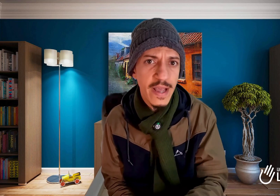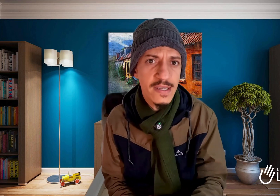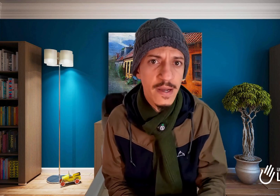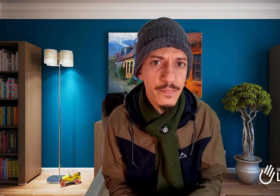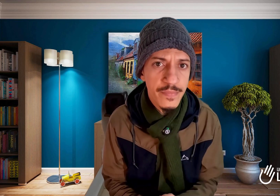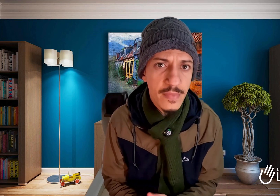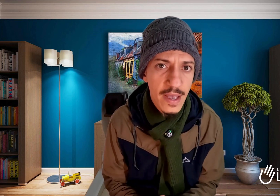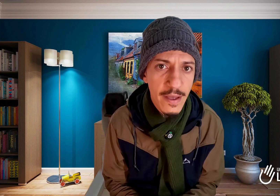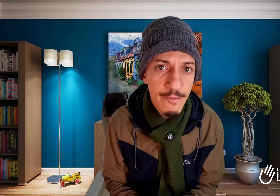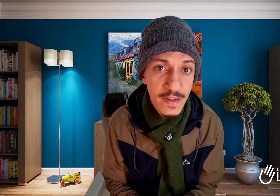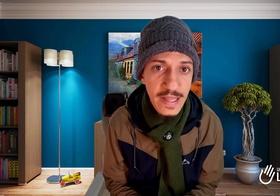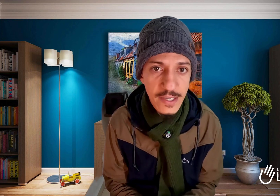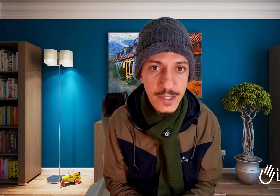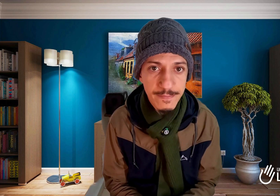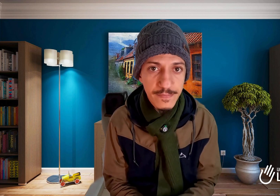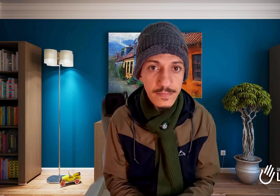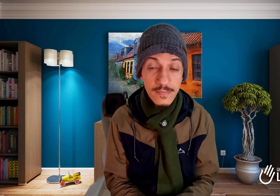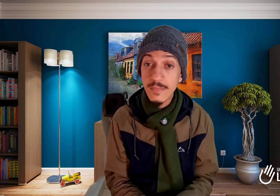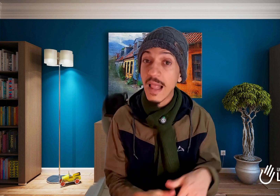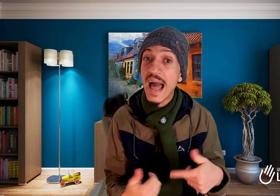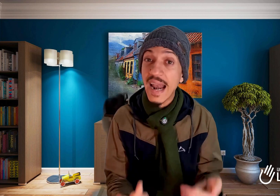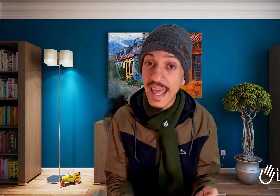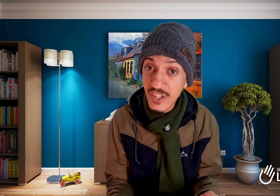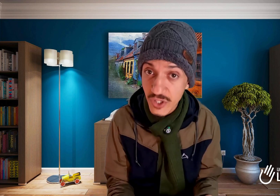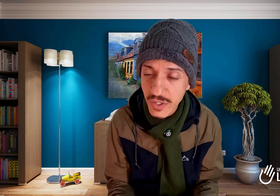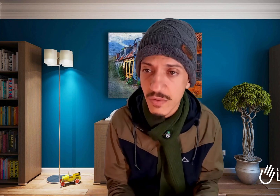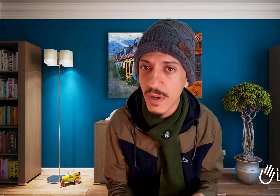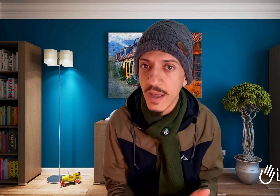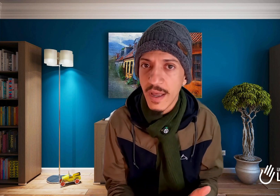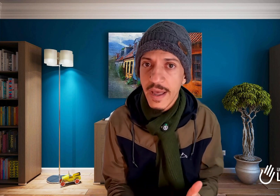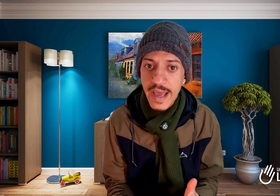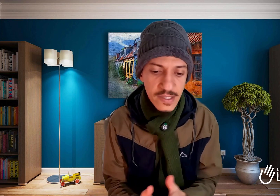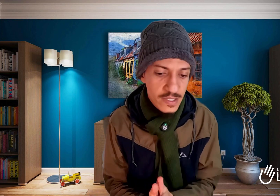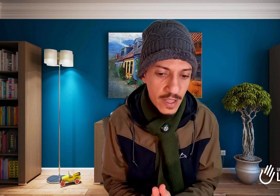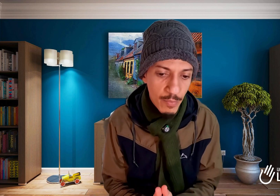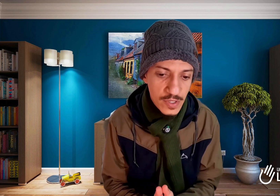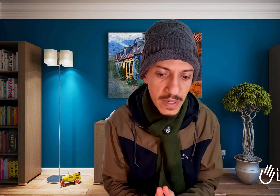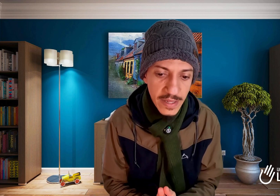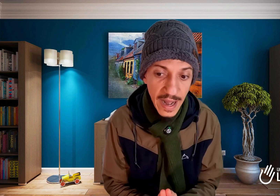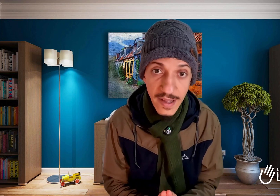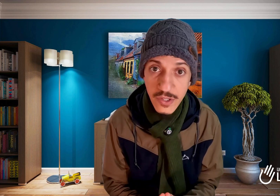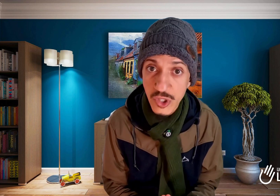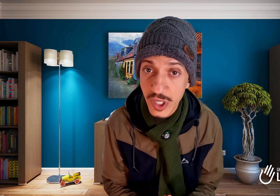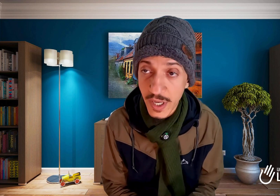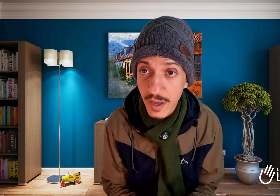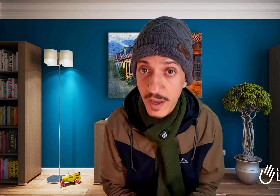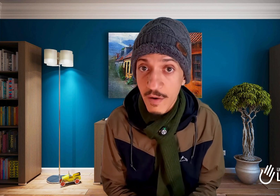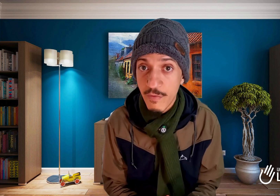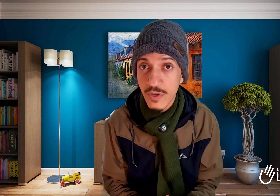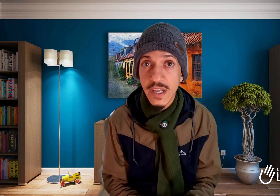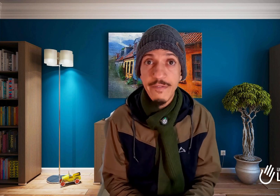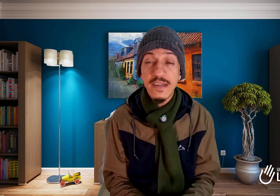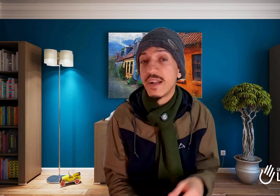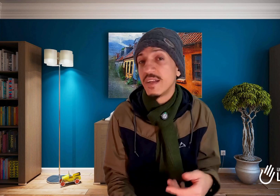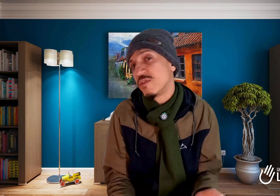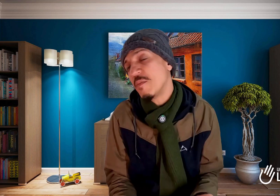experiência fantástica. Além disso, existem possibilidades de você fazer isso de forma